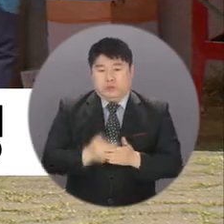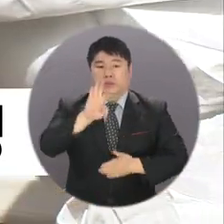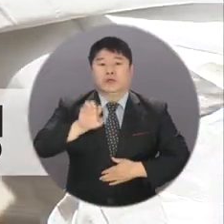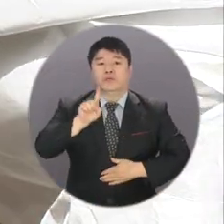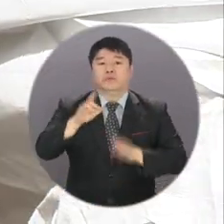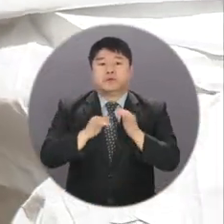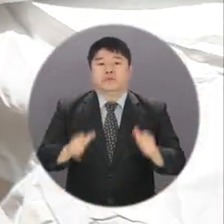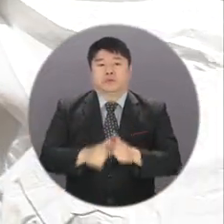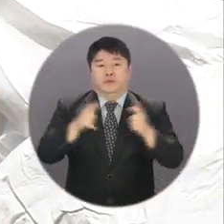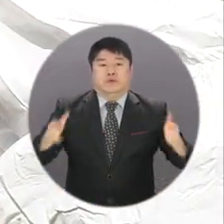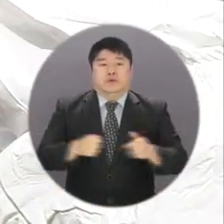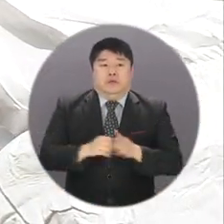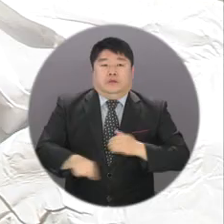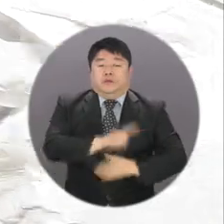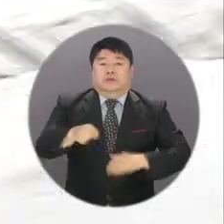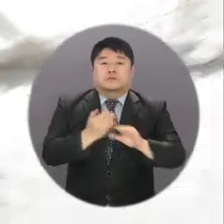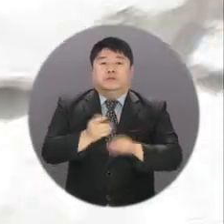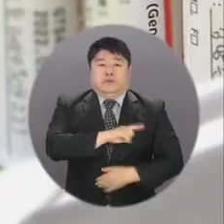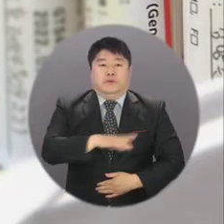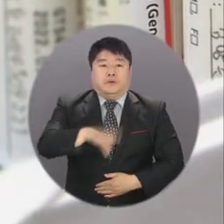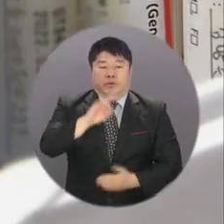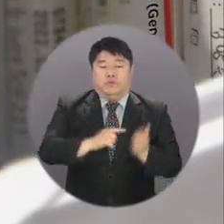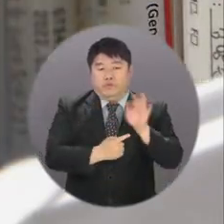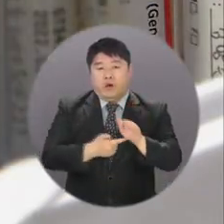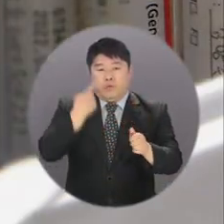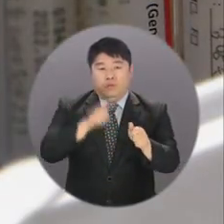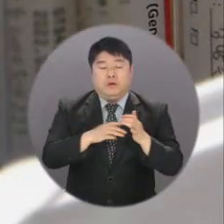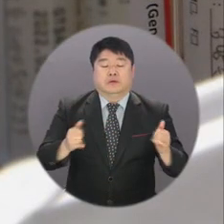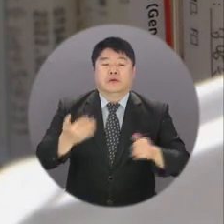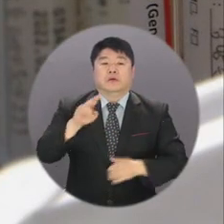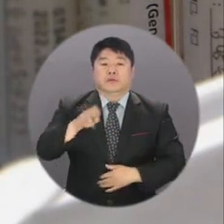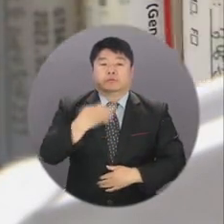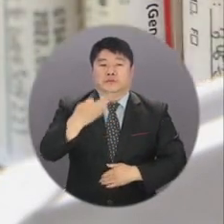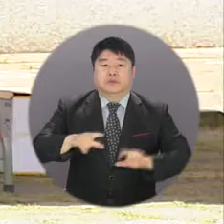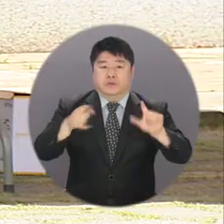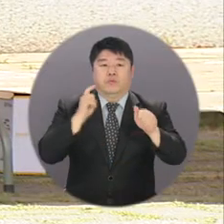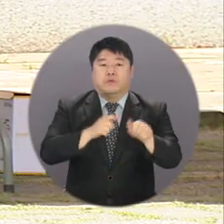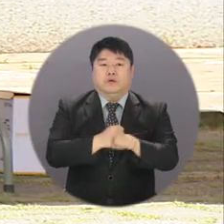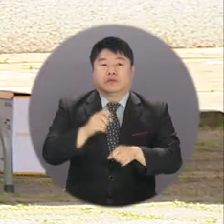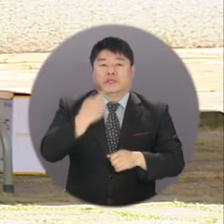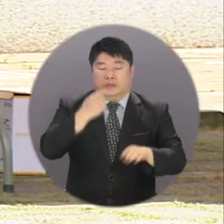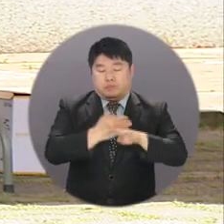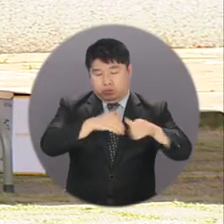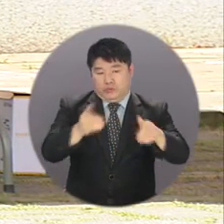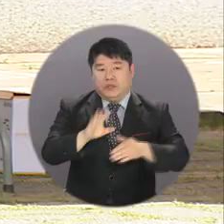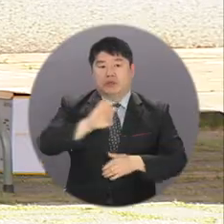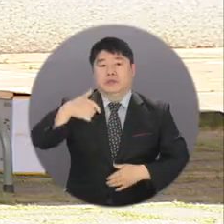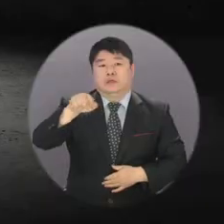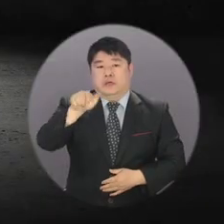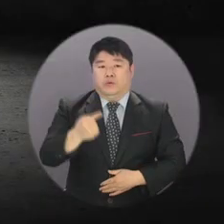41명으로 늘었습니다. 이들 가운데 가장 먼저 드러난 확진자는 지난 14일 확진된 민주당 이계호 의원의